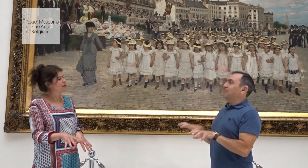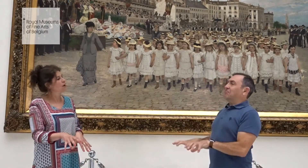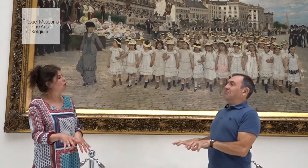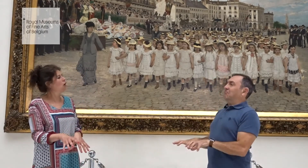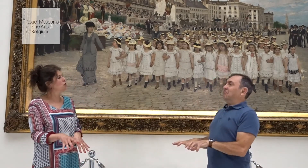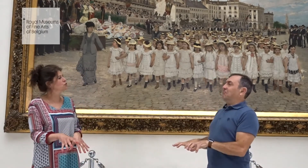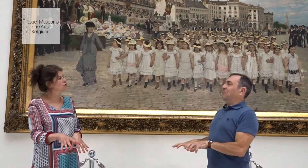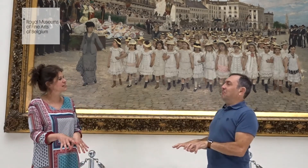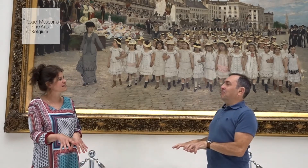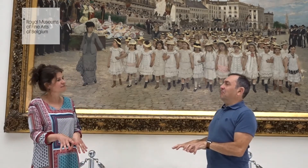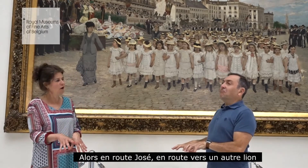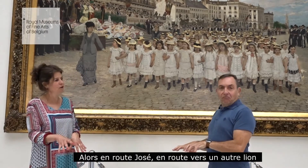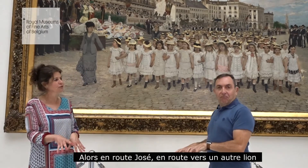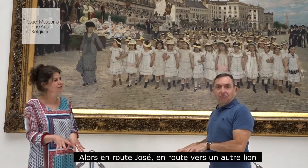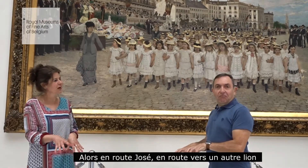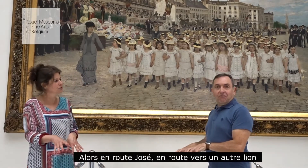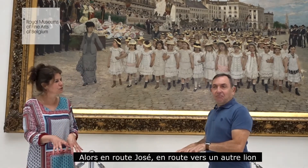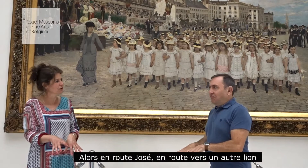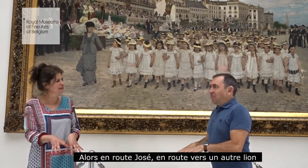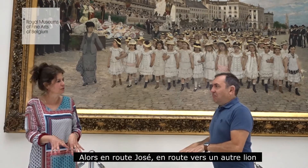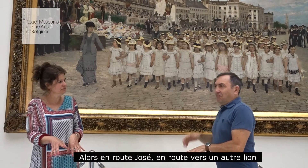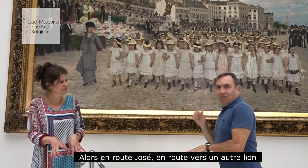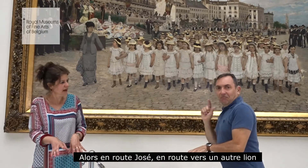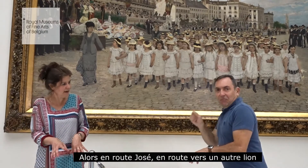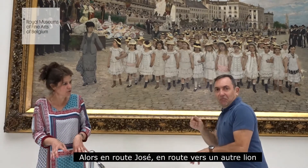Alors en route, José, en route vers un autre lion, allons-y.